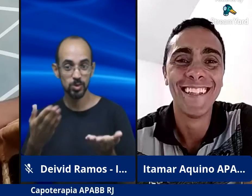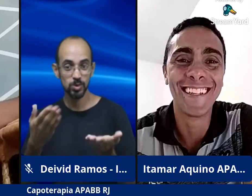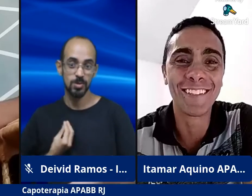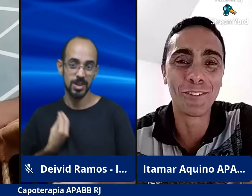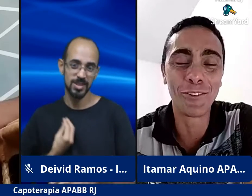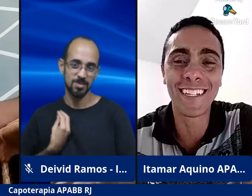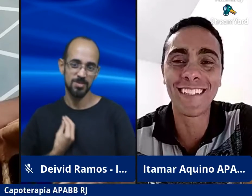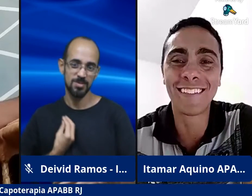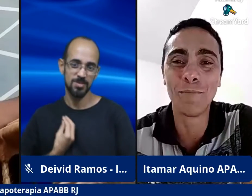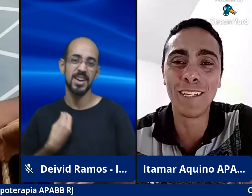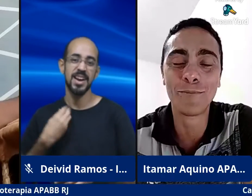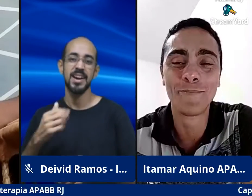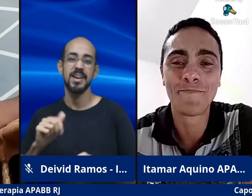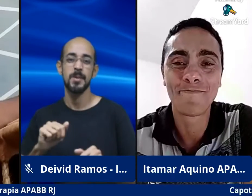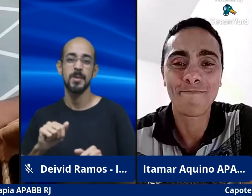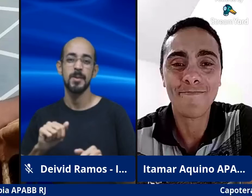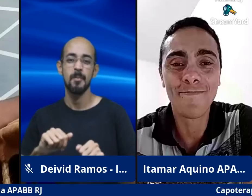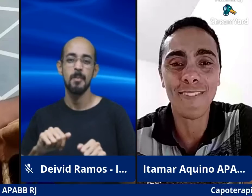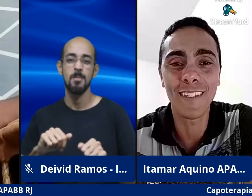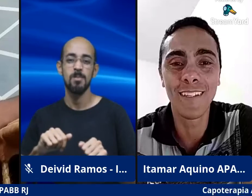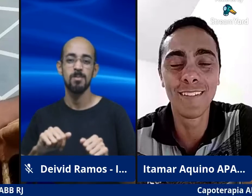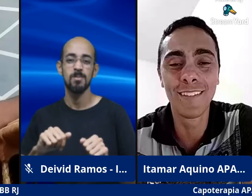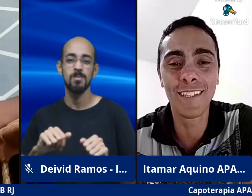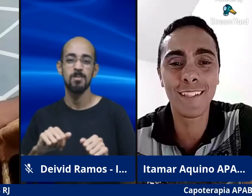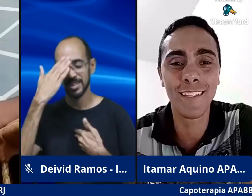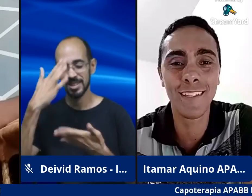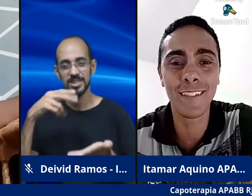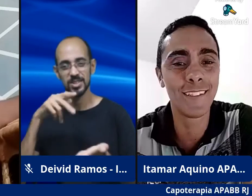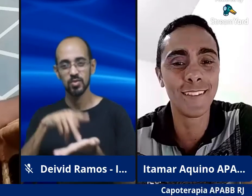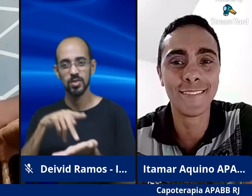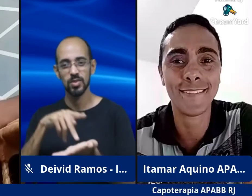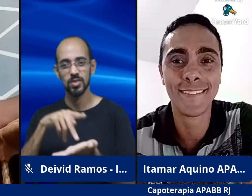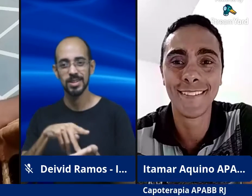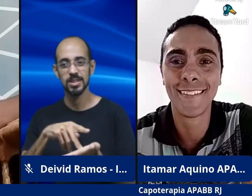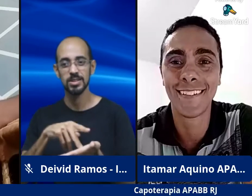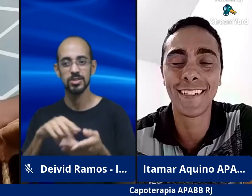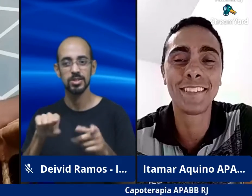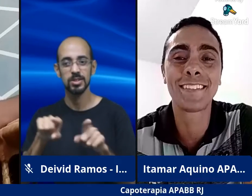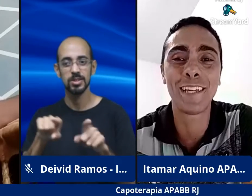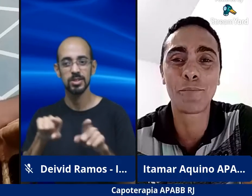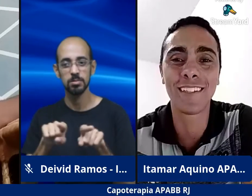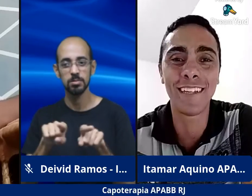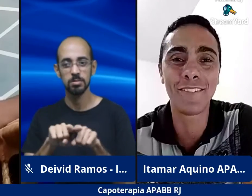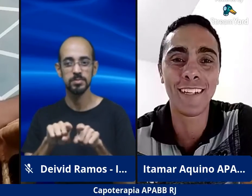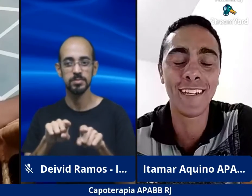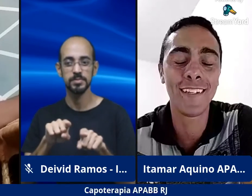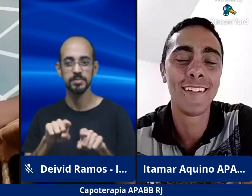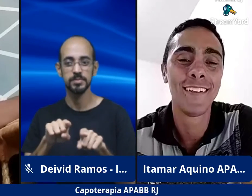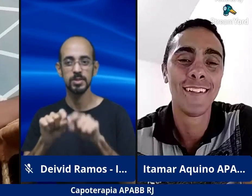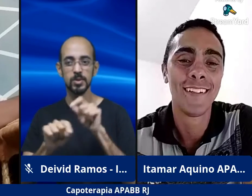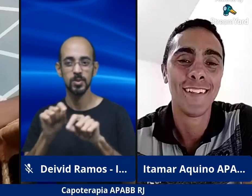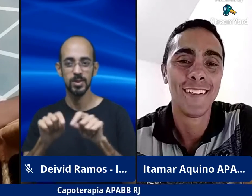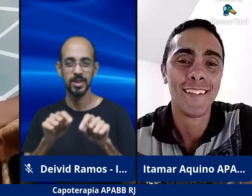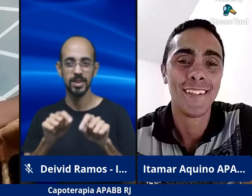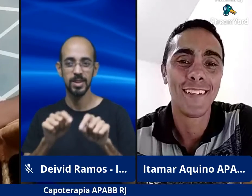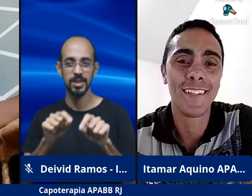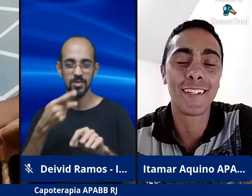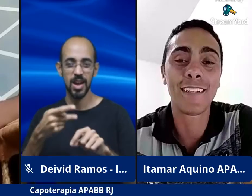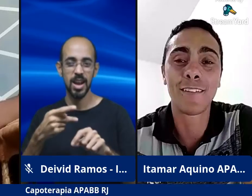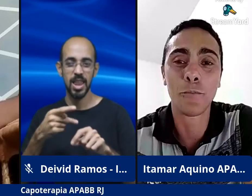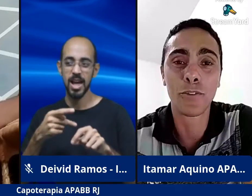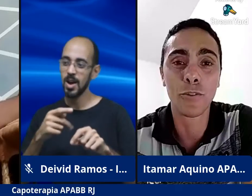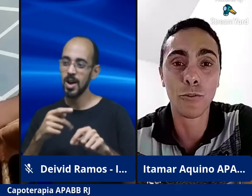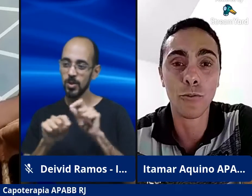provavelmente. Então, só agradecer mesmo e dizer que a gente está aí para o que deve